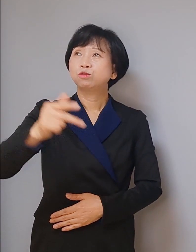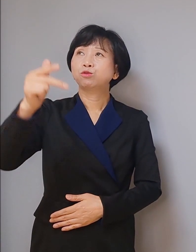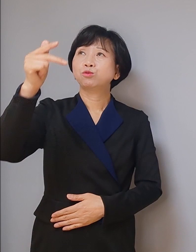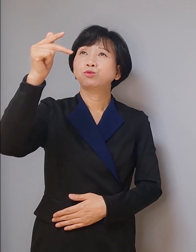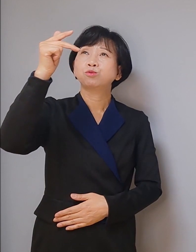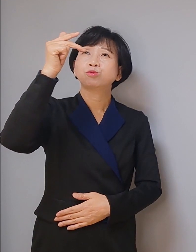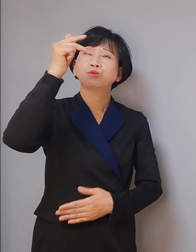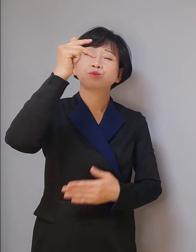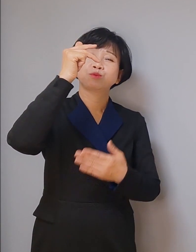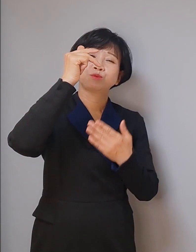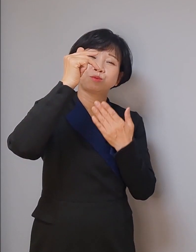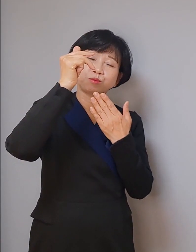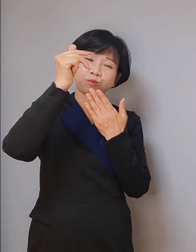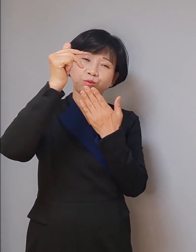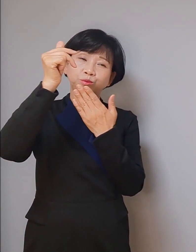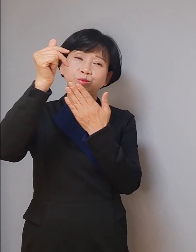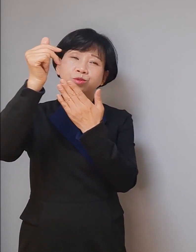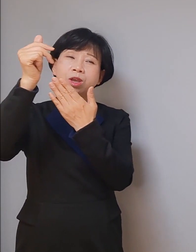만유의